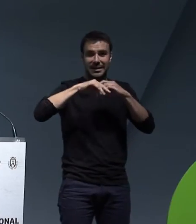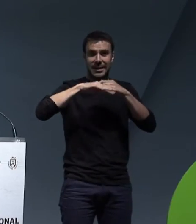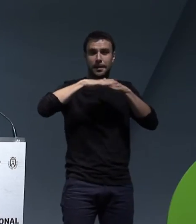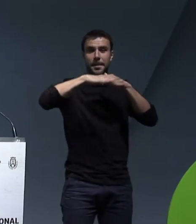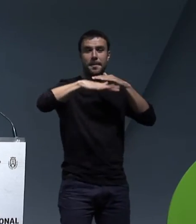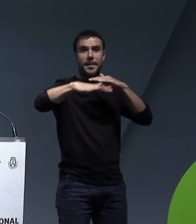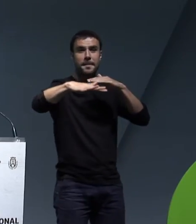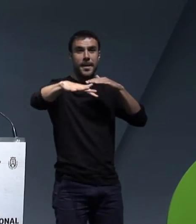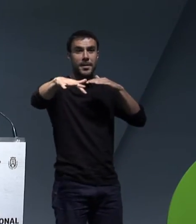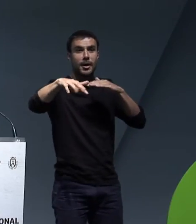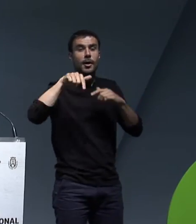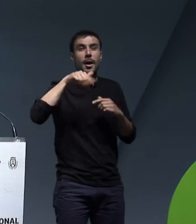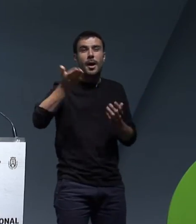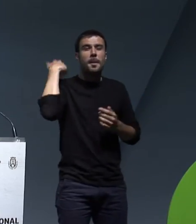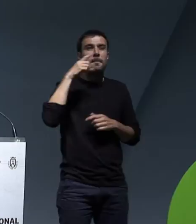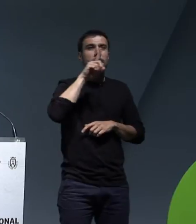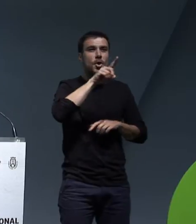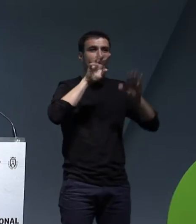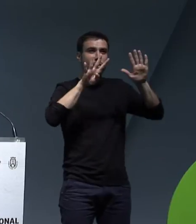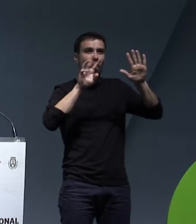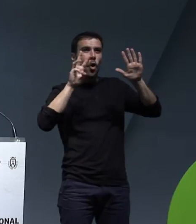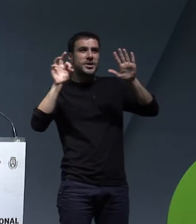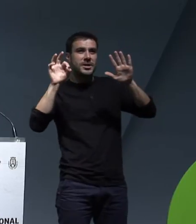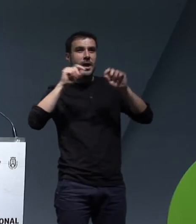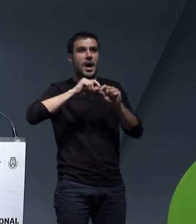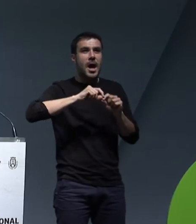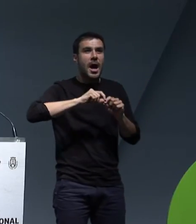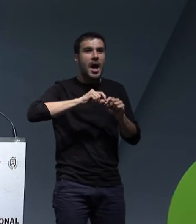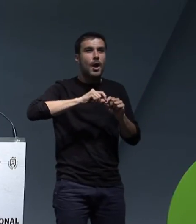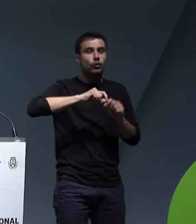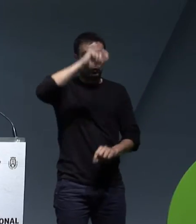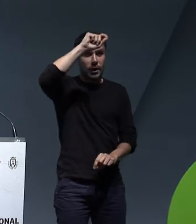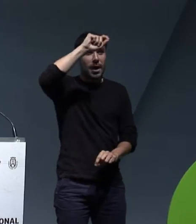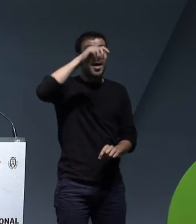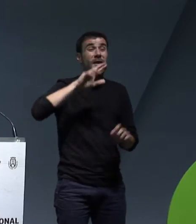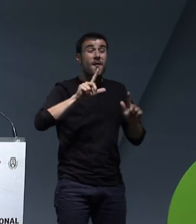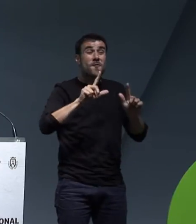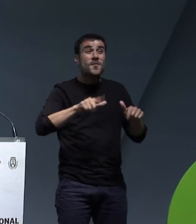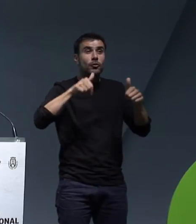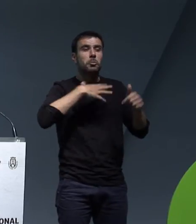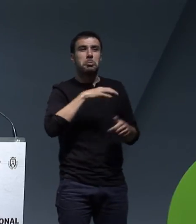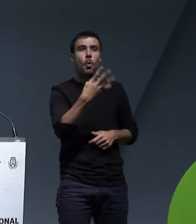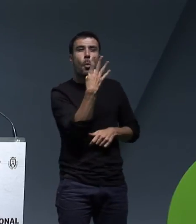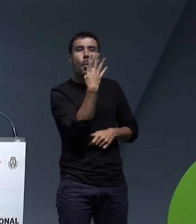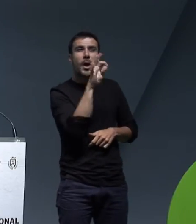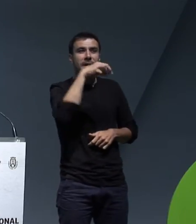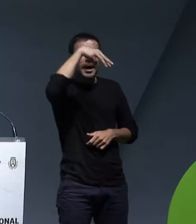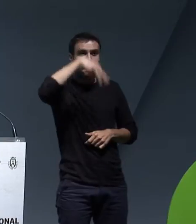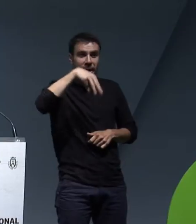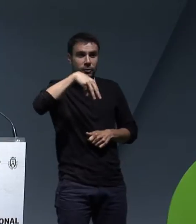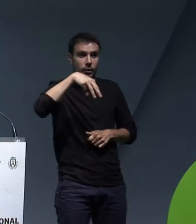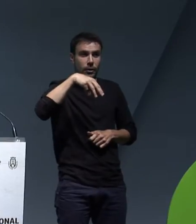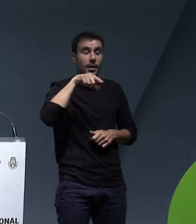de los años 80, una altura, digamos, de basura, de unos 40 metros, que se